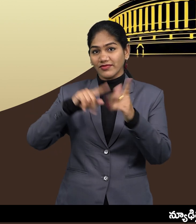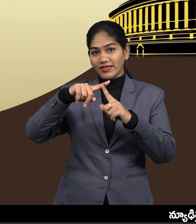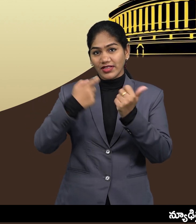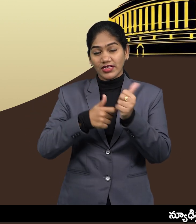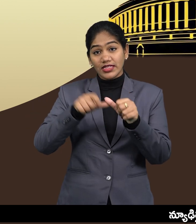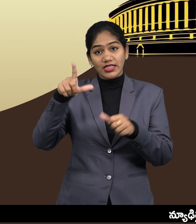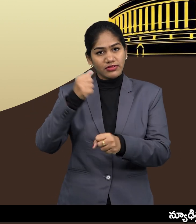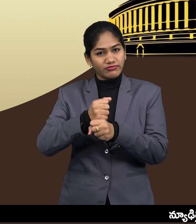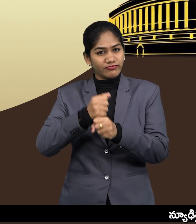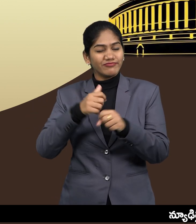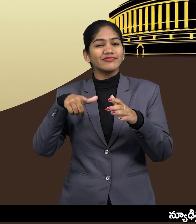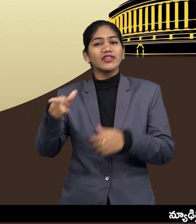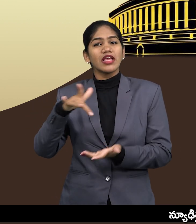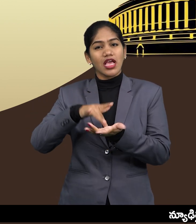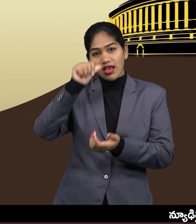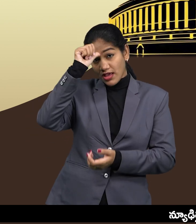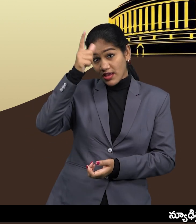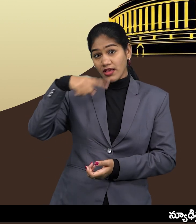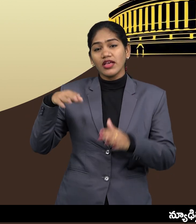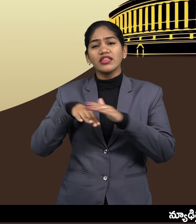న్యూఢిల్లీలోని భారత కేంద్ర ప్రభుత్వం